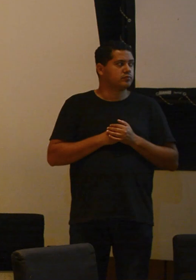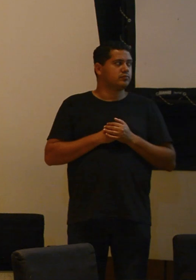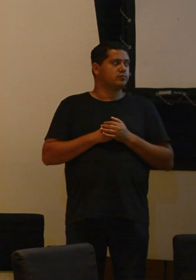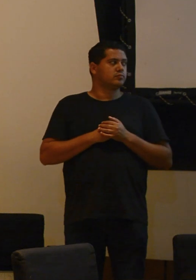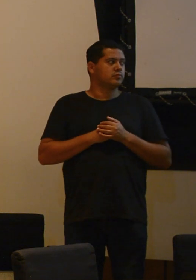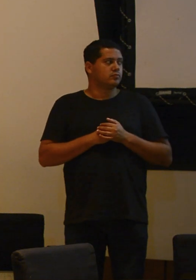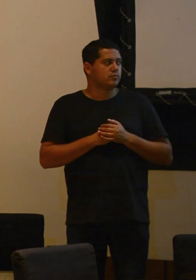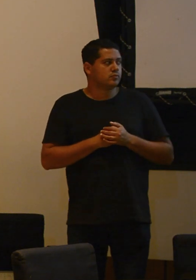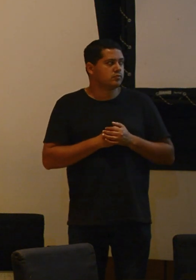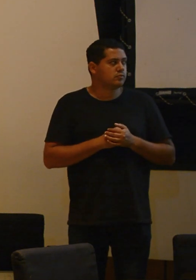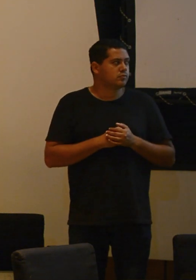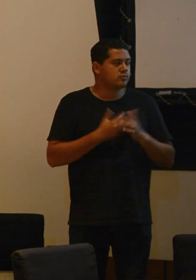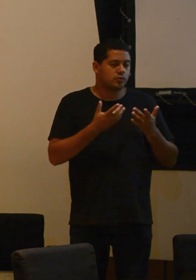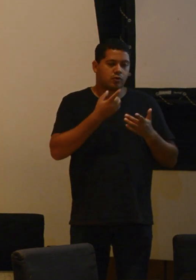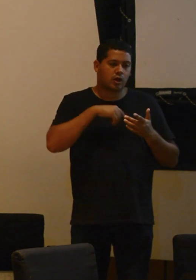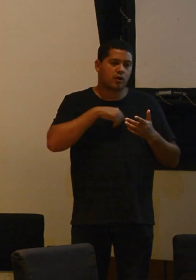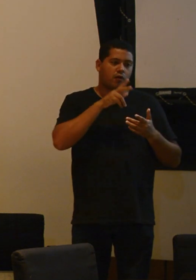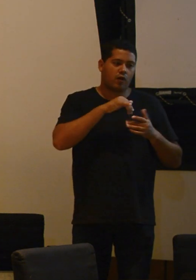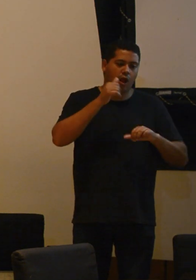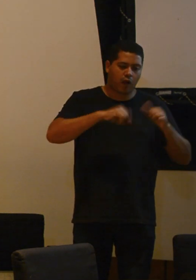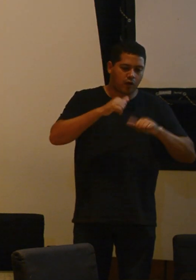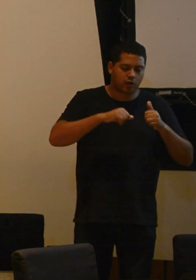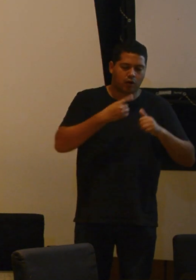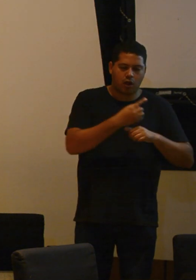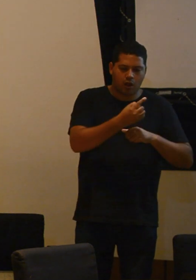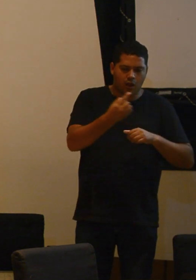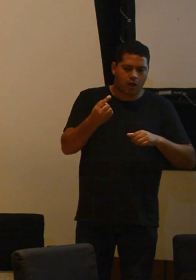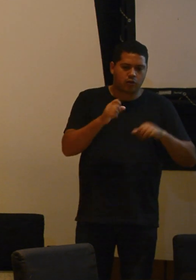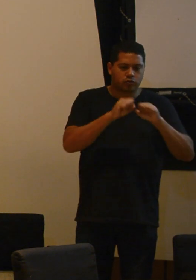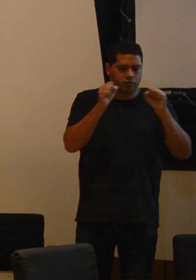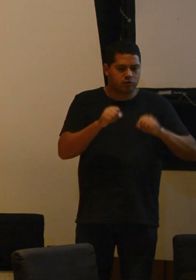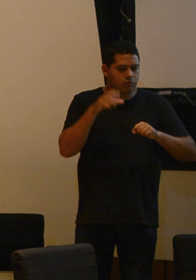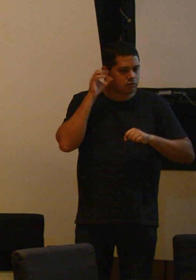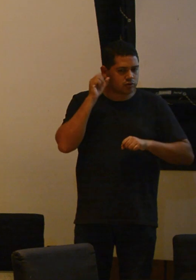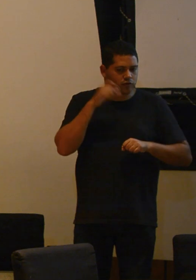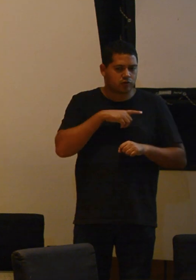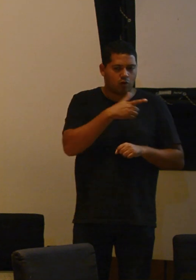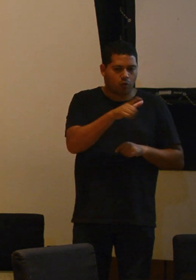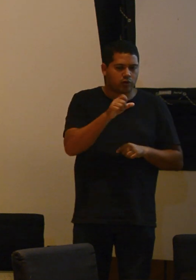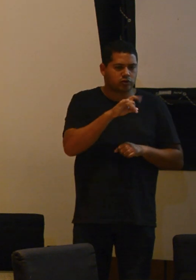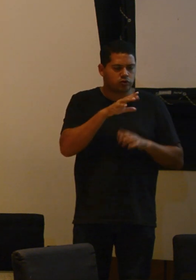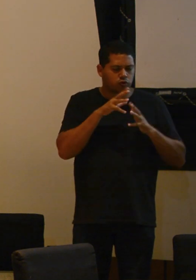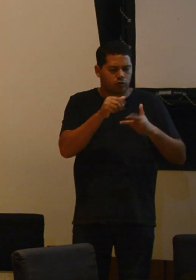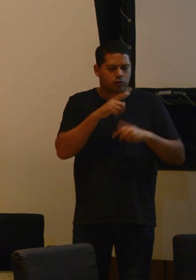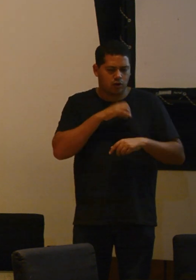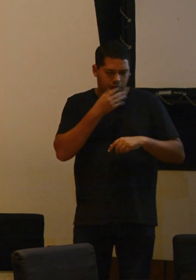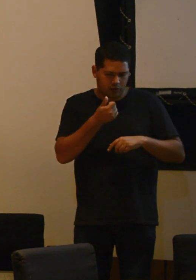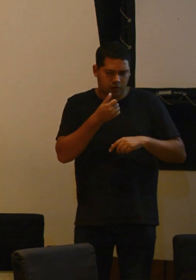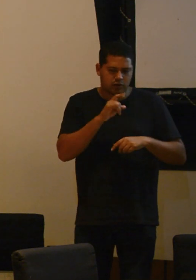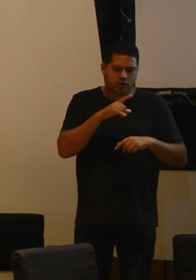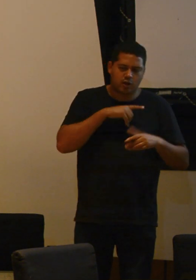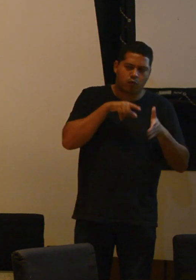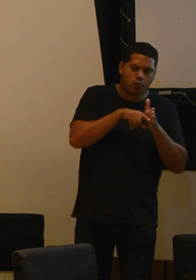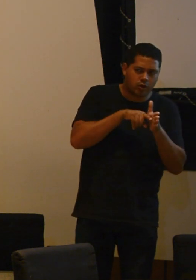vai avaliando cada estrutura do sistema auditivo, a gente pode chegar à conclusão que, se todas estão funcionando bem, se um exame está